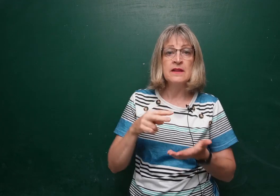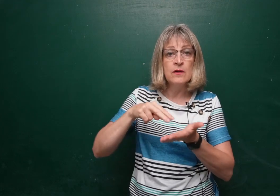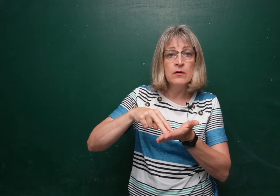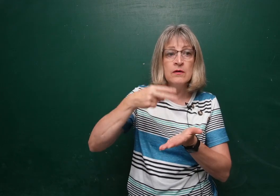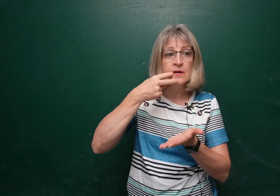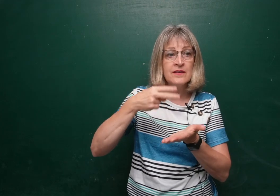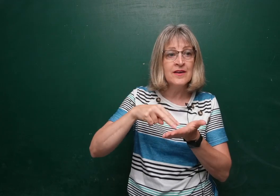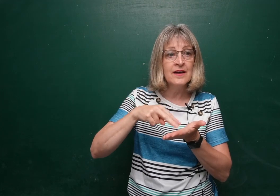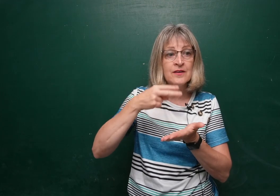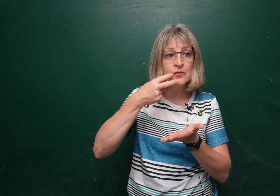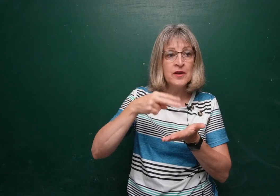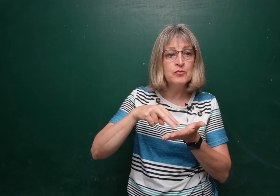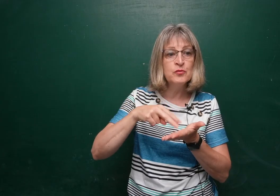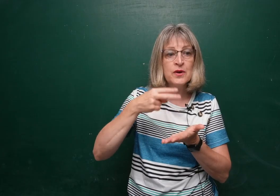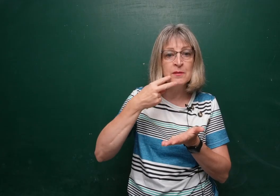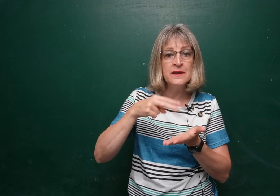Maintenant, ça, ce sera plus pour quel pays?